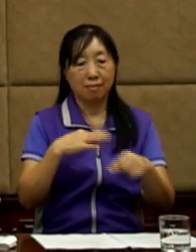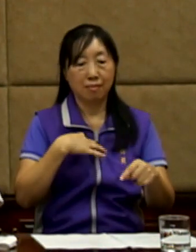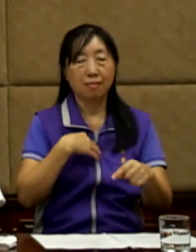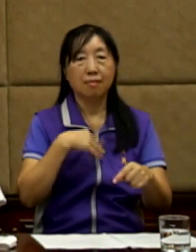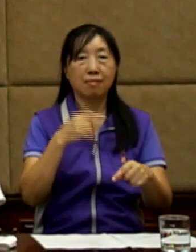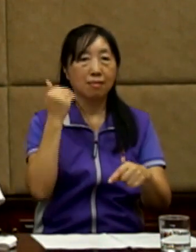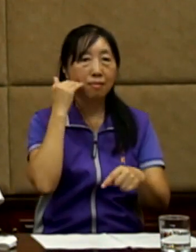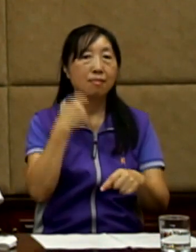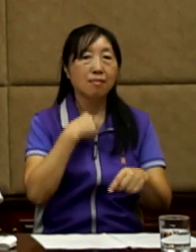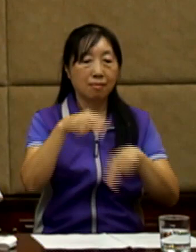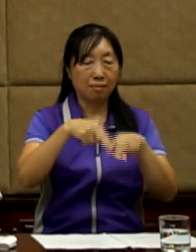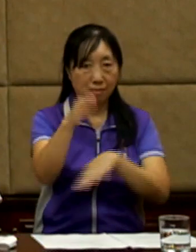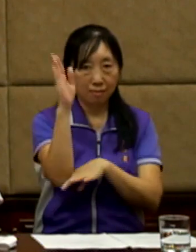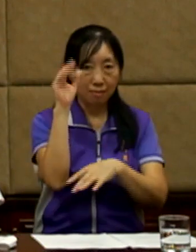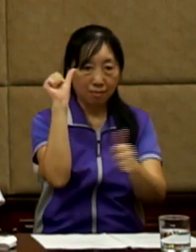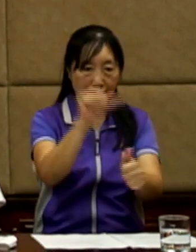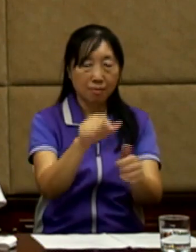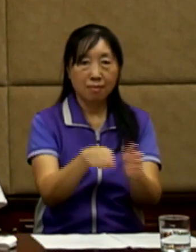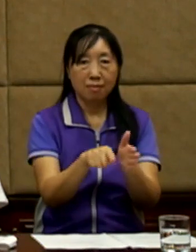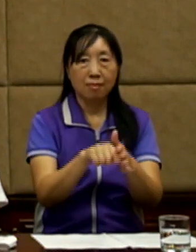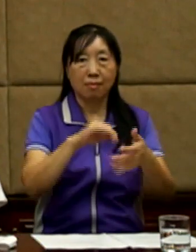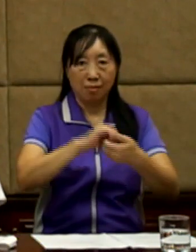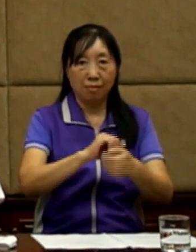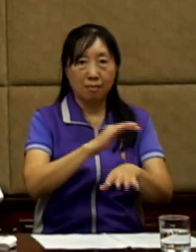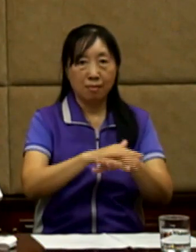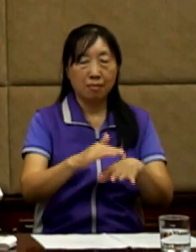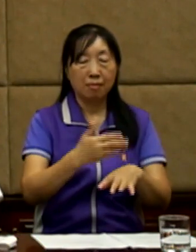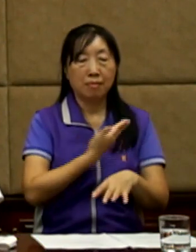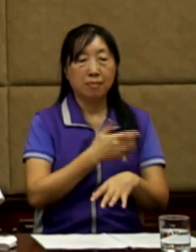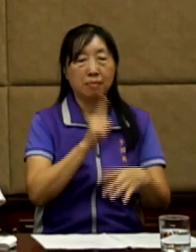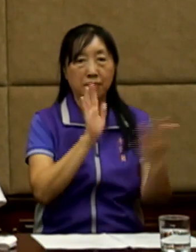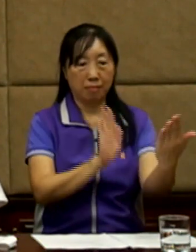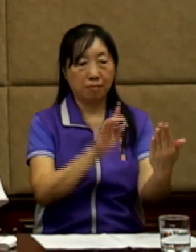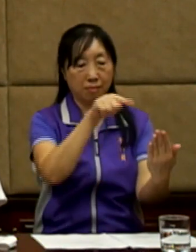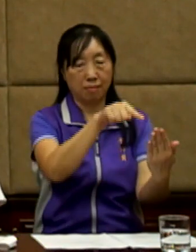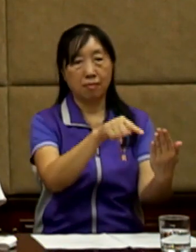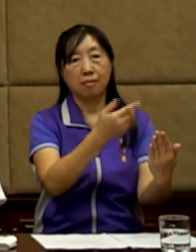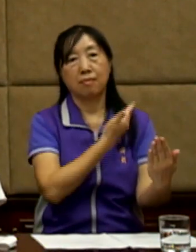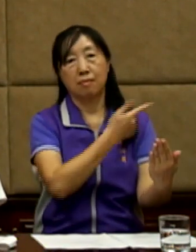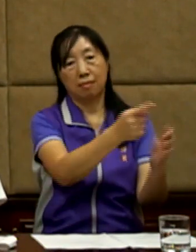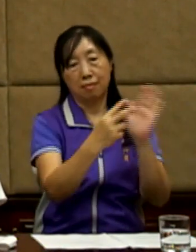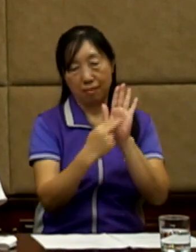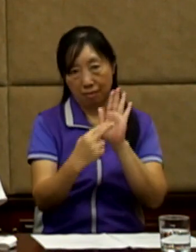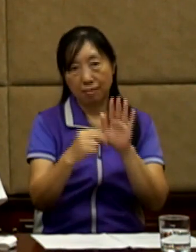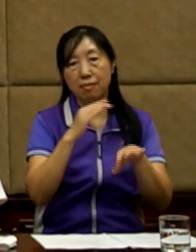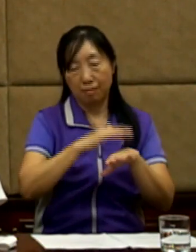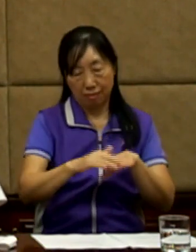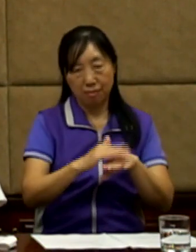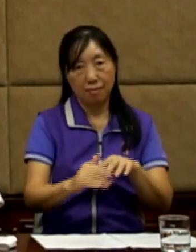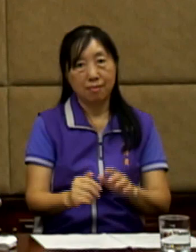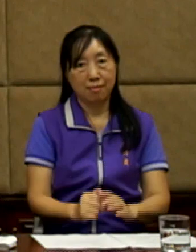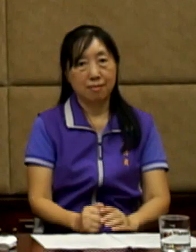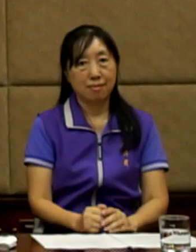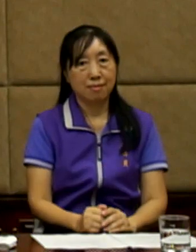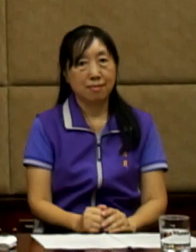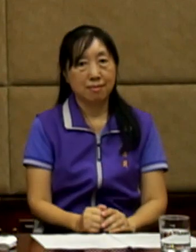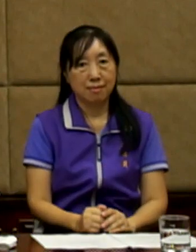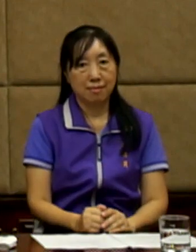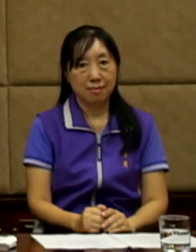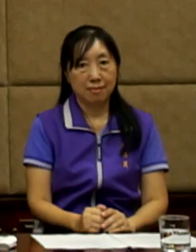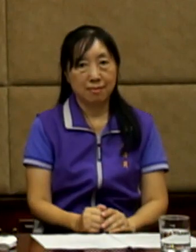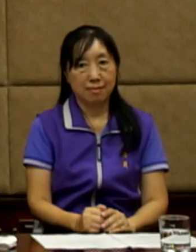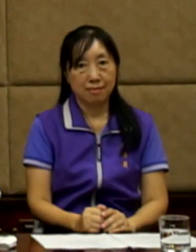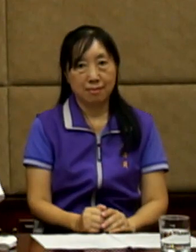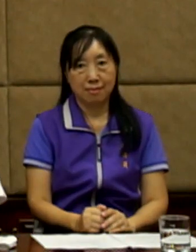候，一定会让那个相关的利害关系人表示意见，一定会周延。